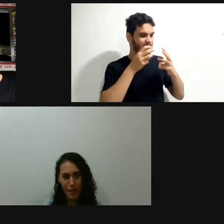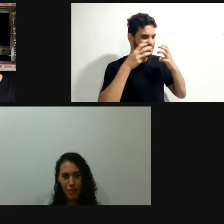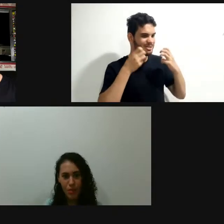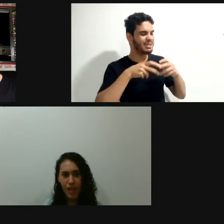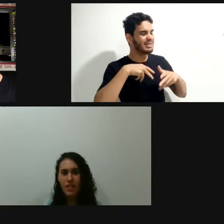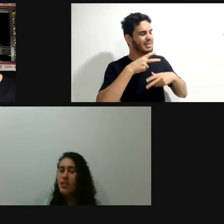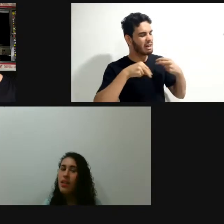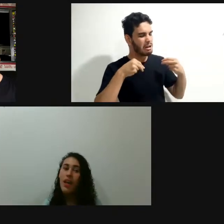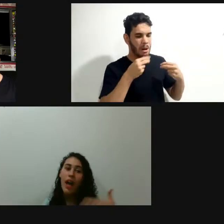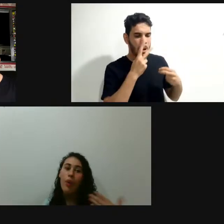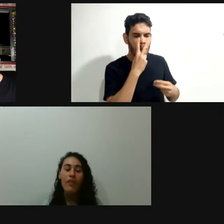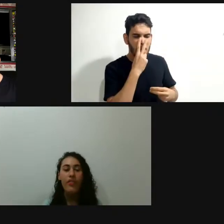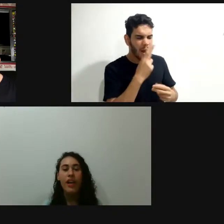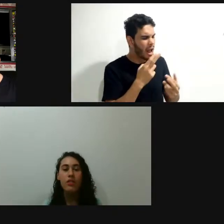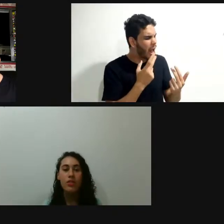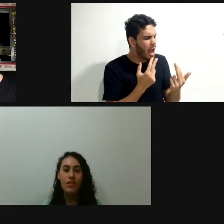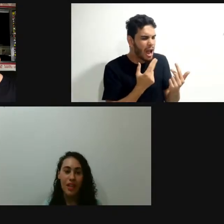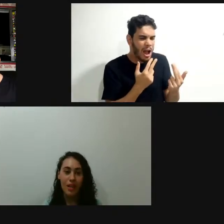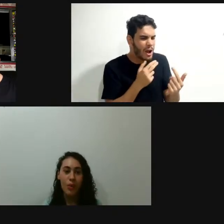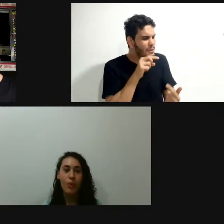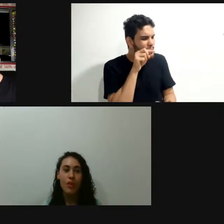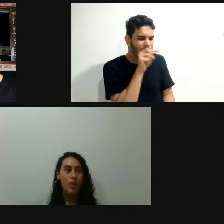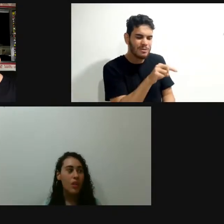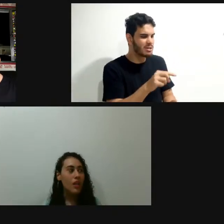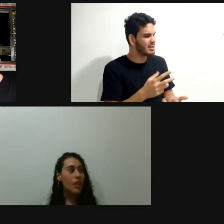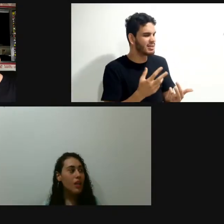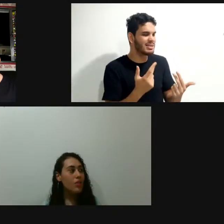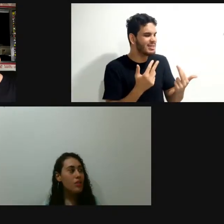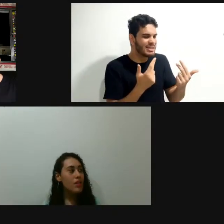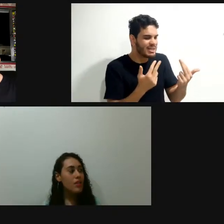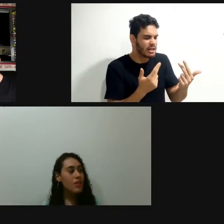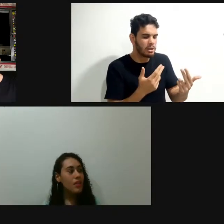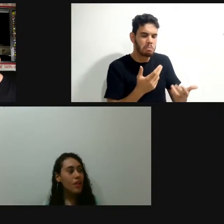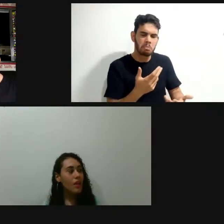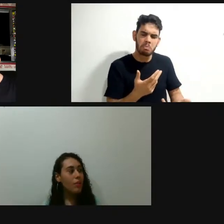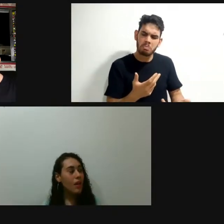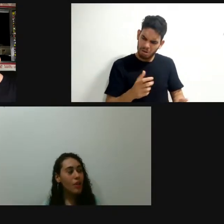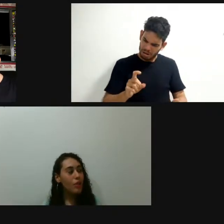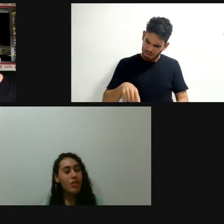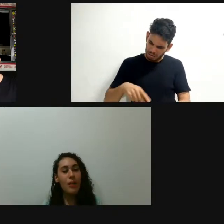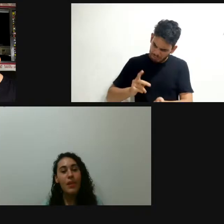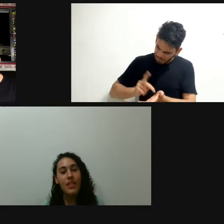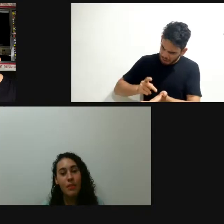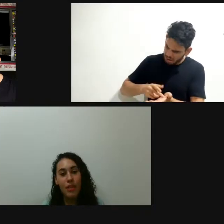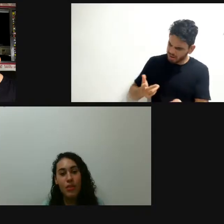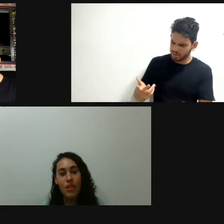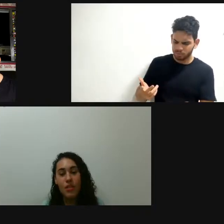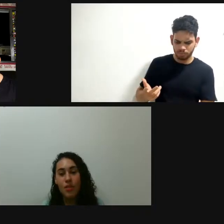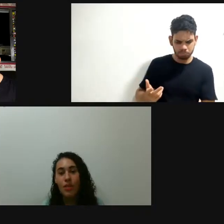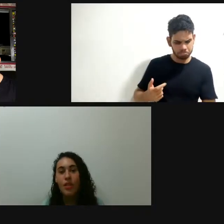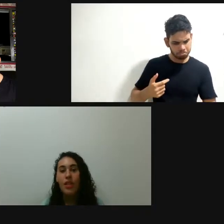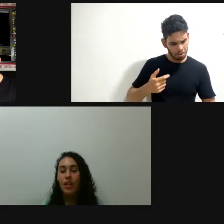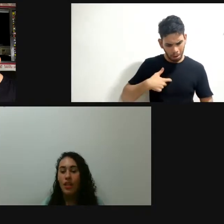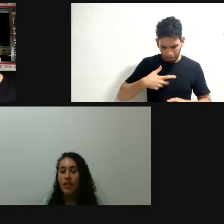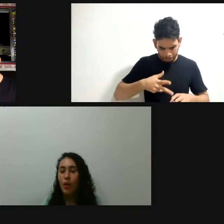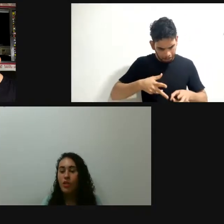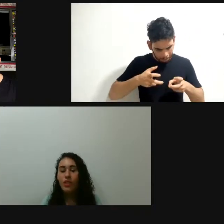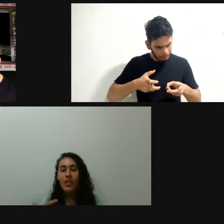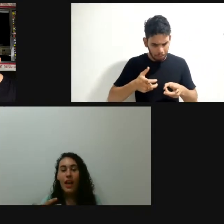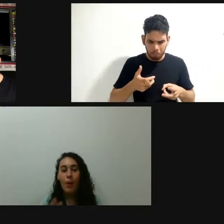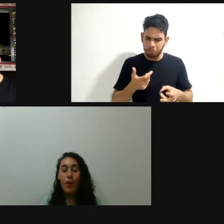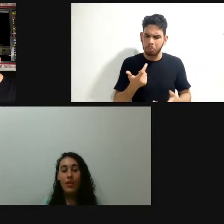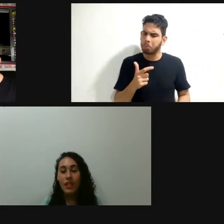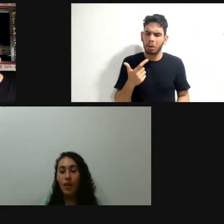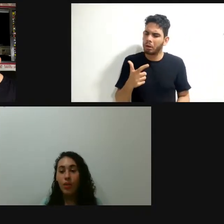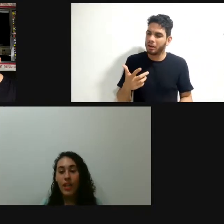disse, é mesmo, mãe? Ela disse assim, é um reflexo seu. E eu disse assim, mãe, eu não tinha percebido isso. Então, eu acho